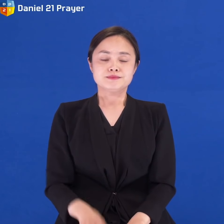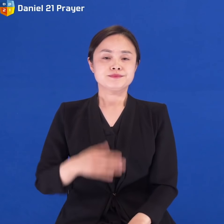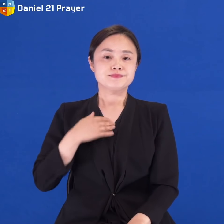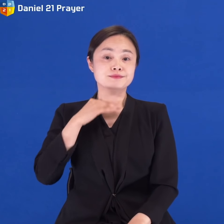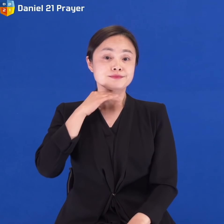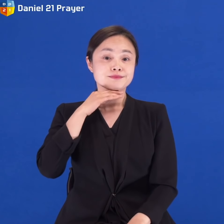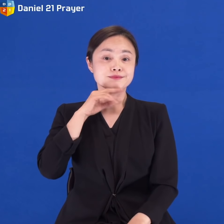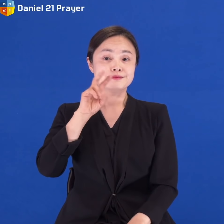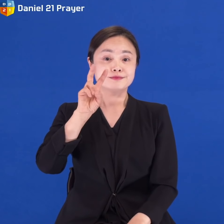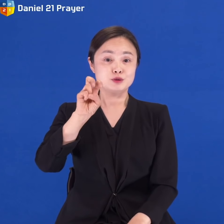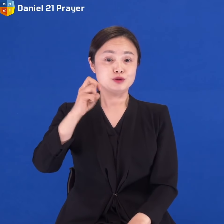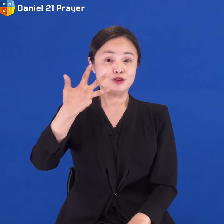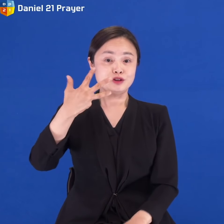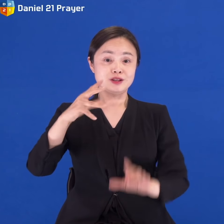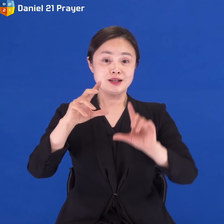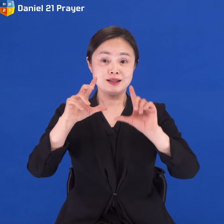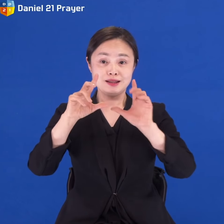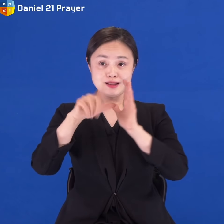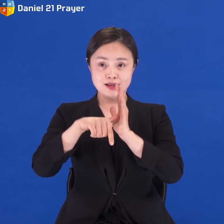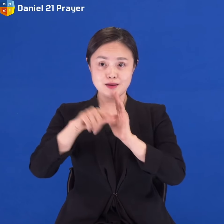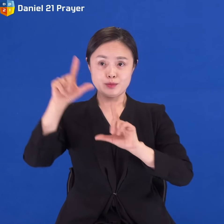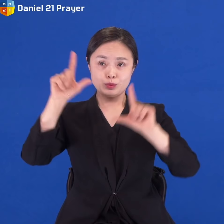28살의 사진 한번 보여주시겠어요?